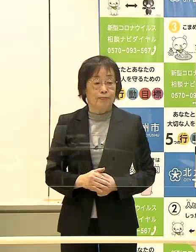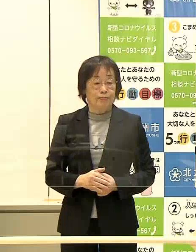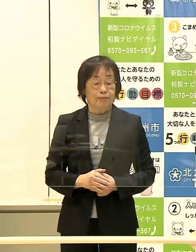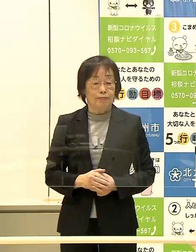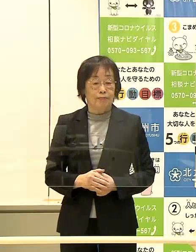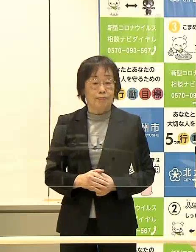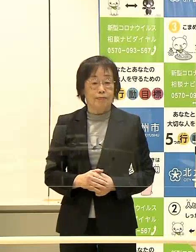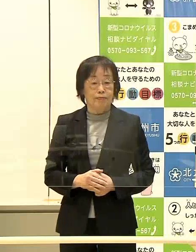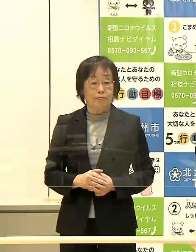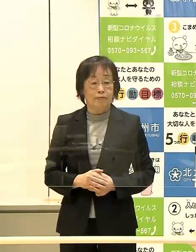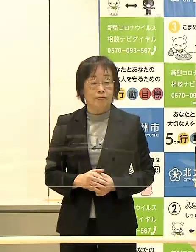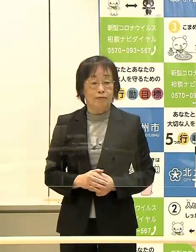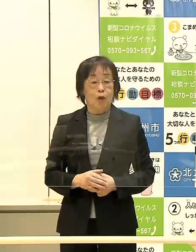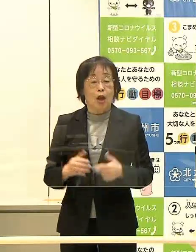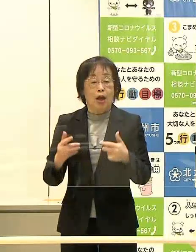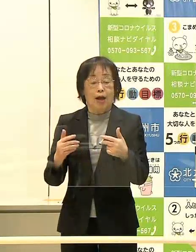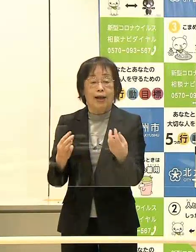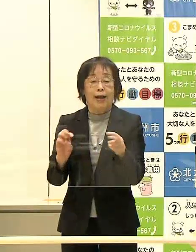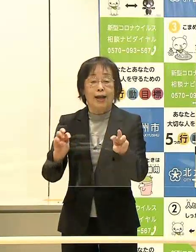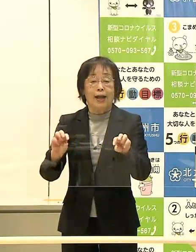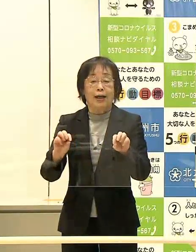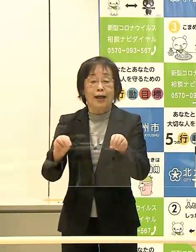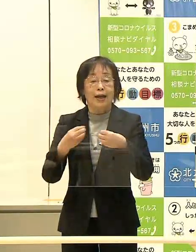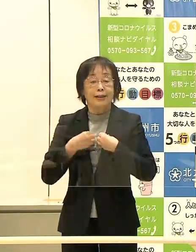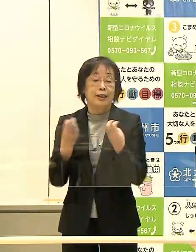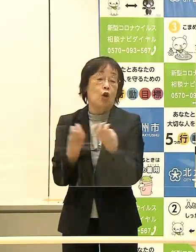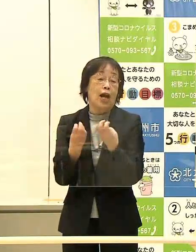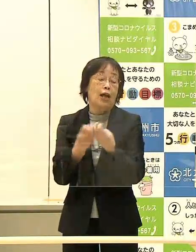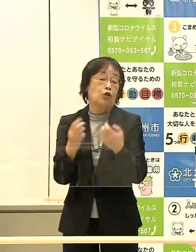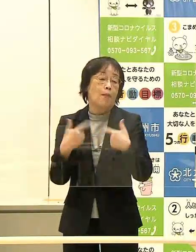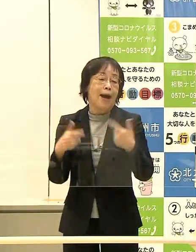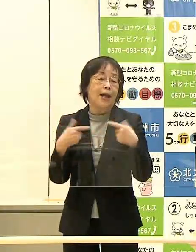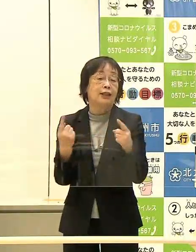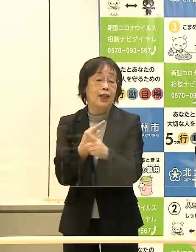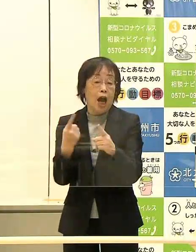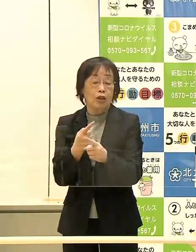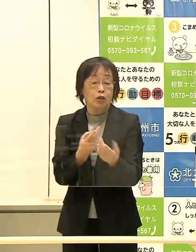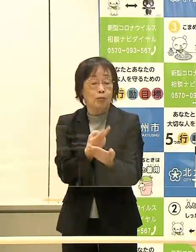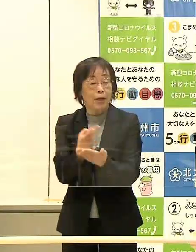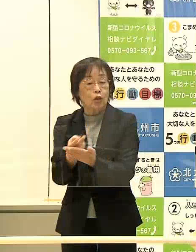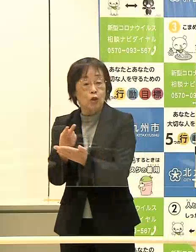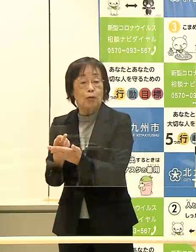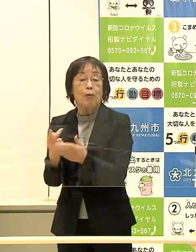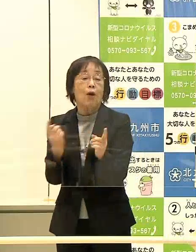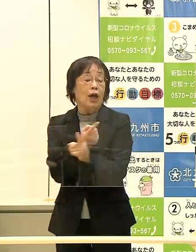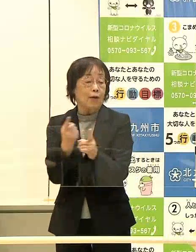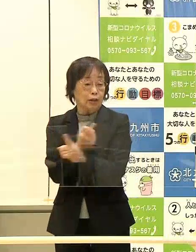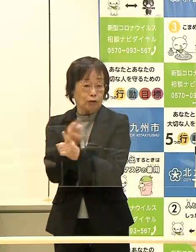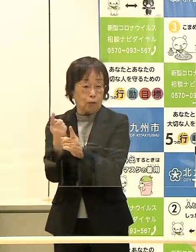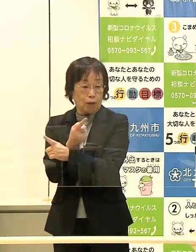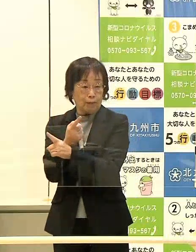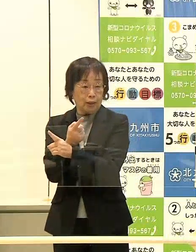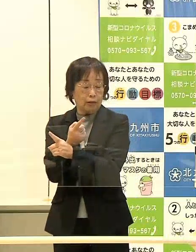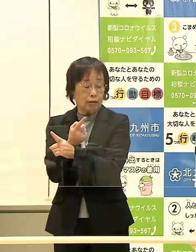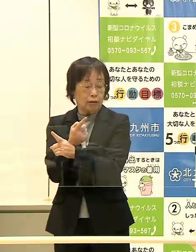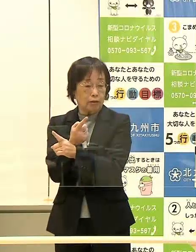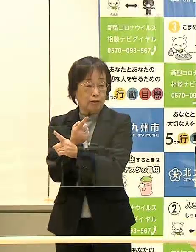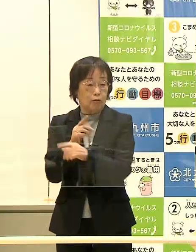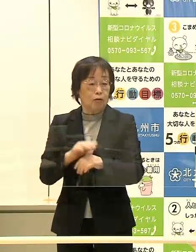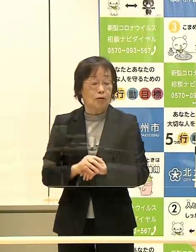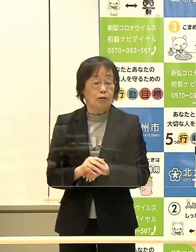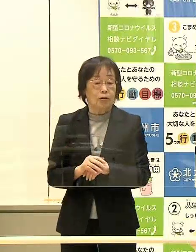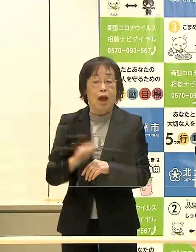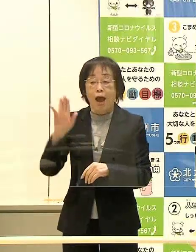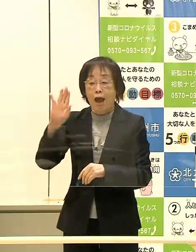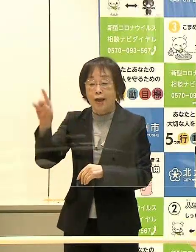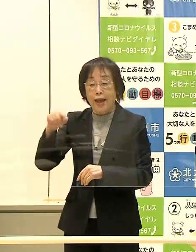従いまして毎日変動するということそれから制度自体が圏